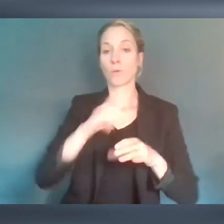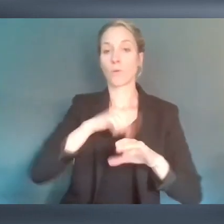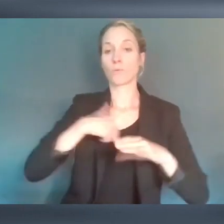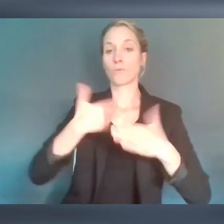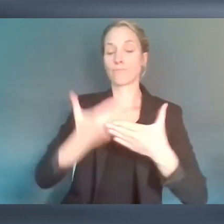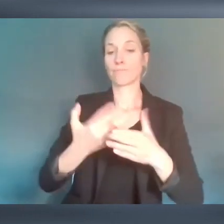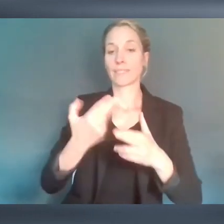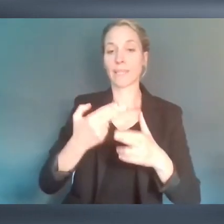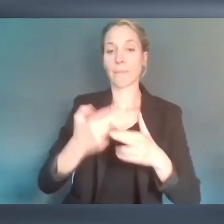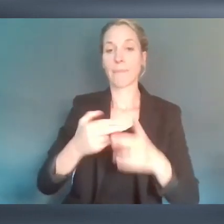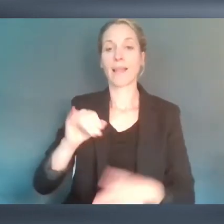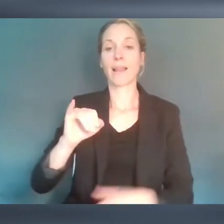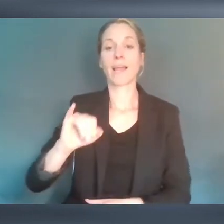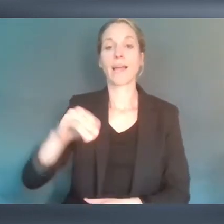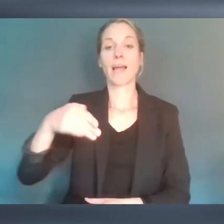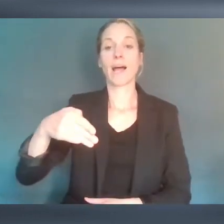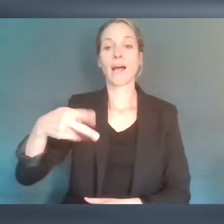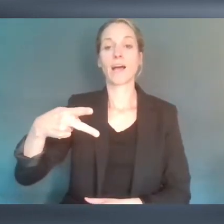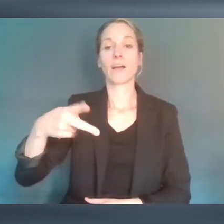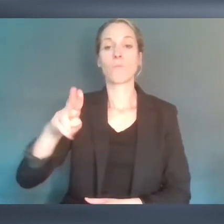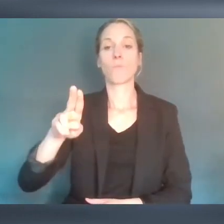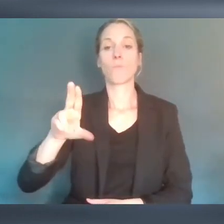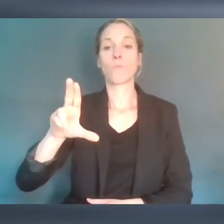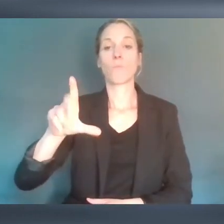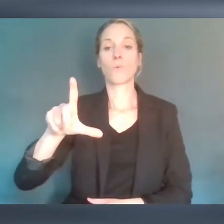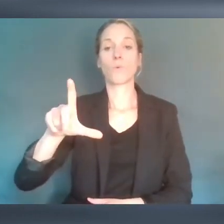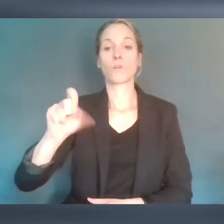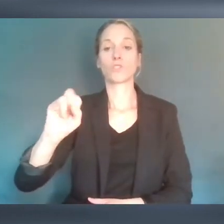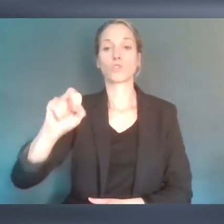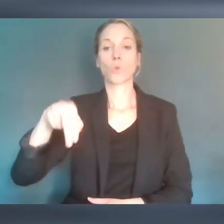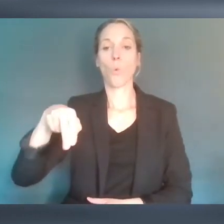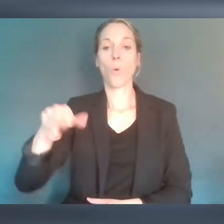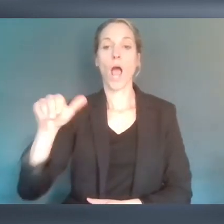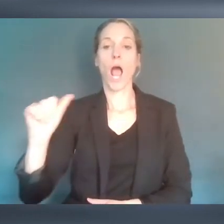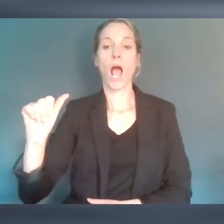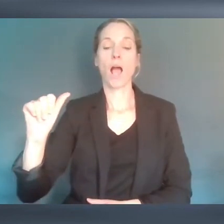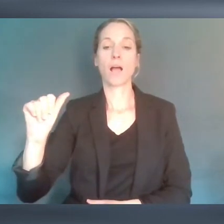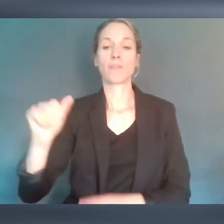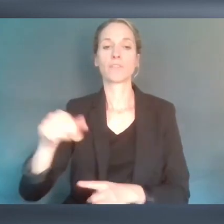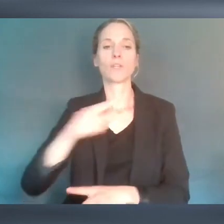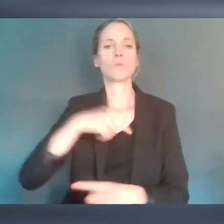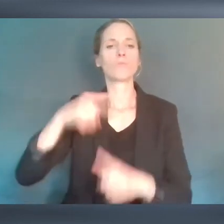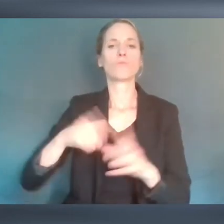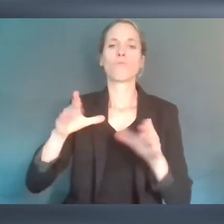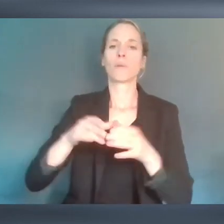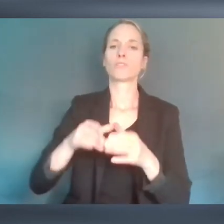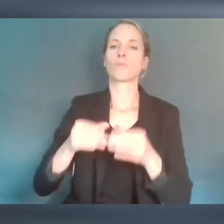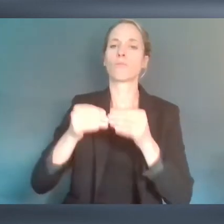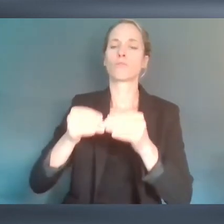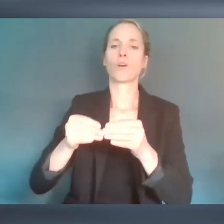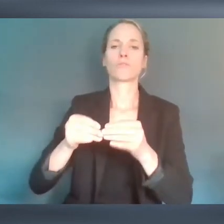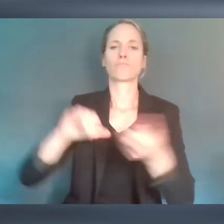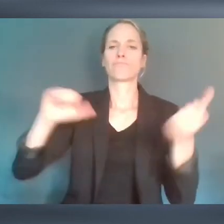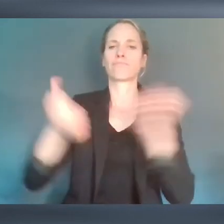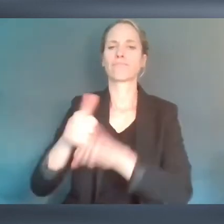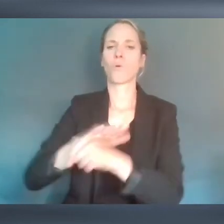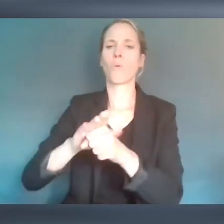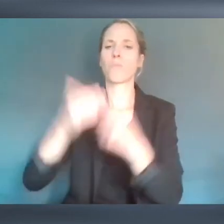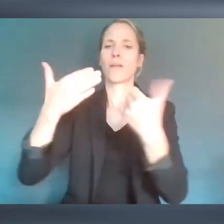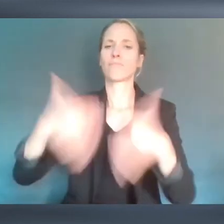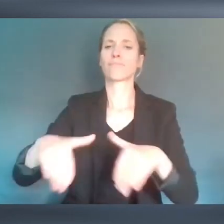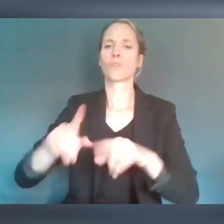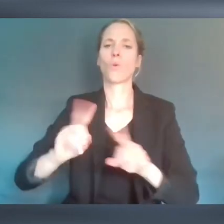Impulsion A. On n'a pas la prétention de vouloir en une formation tout changer. C'est quelque chose qui doit être mis en